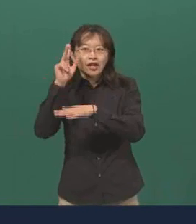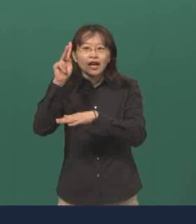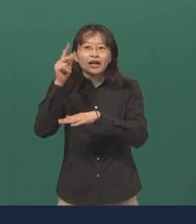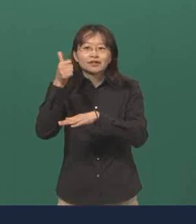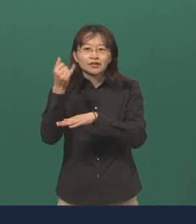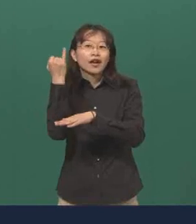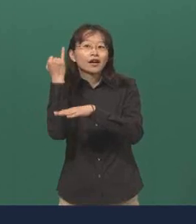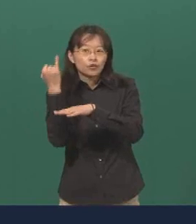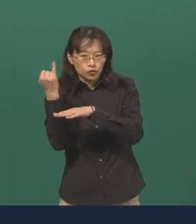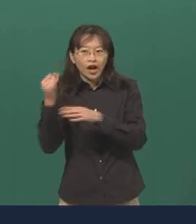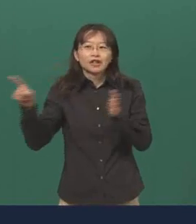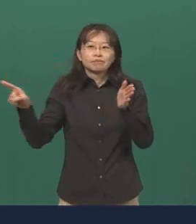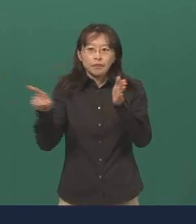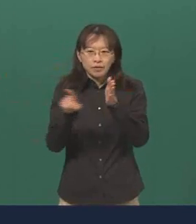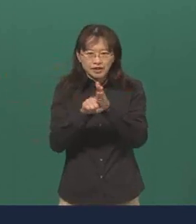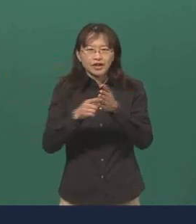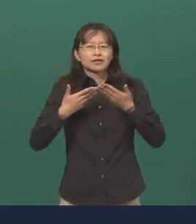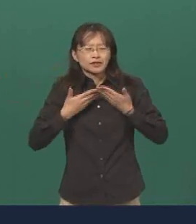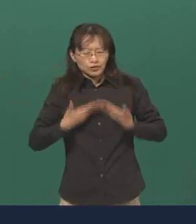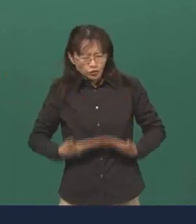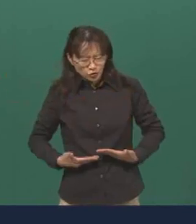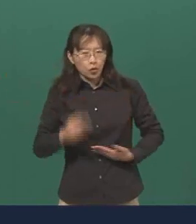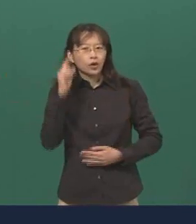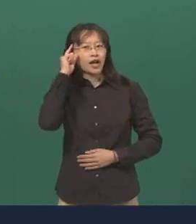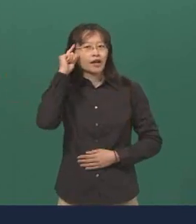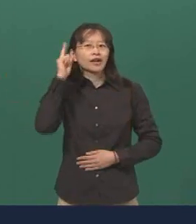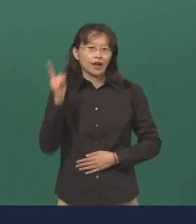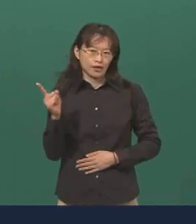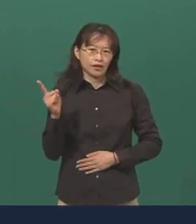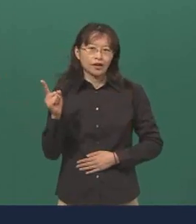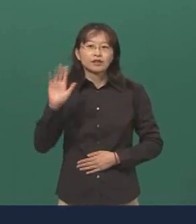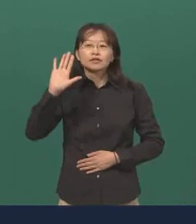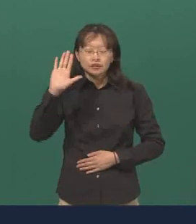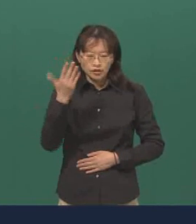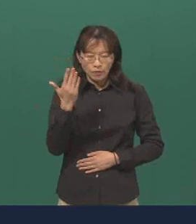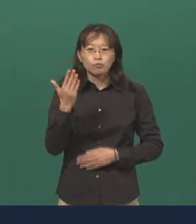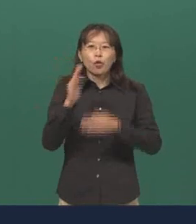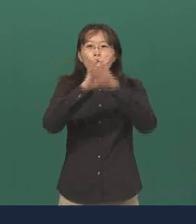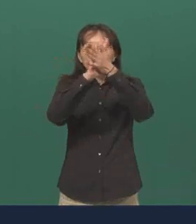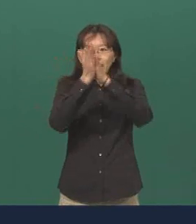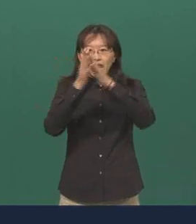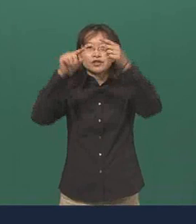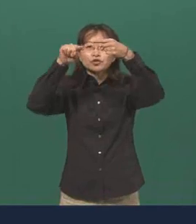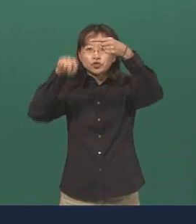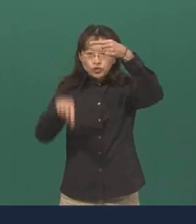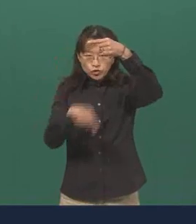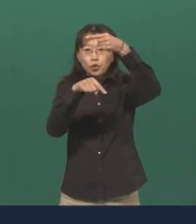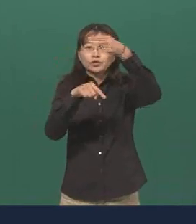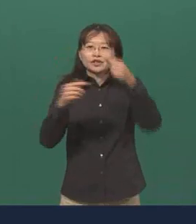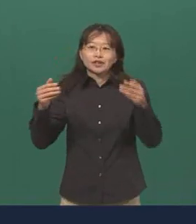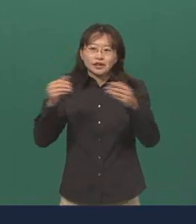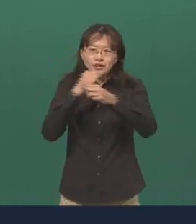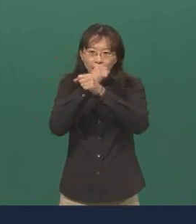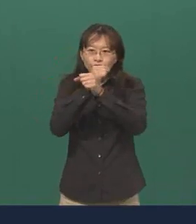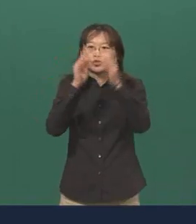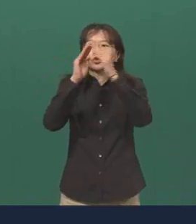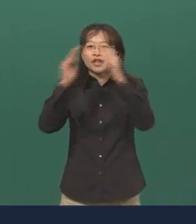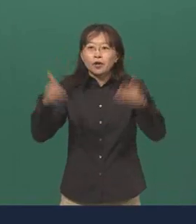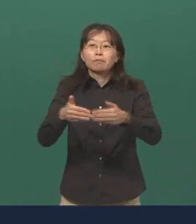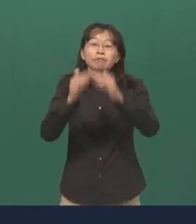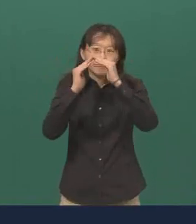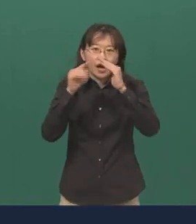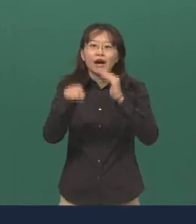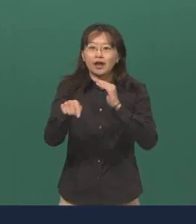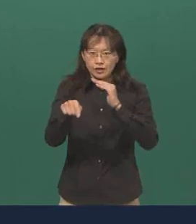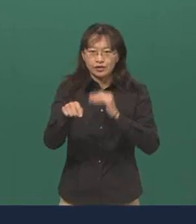とっている滋賀県の加田知事ですが、 今後どういう枠組みで住